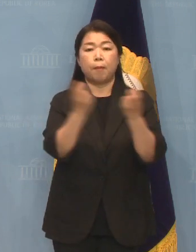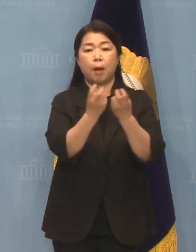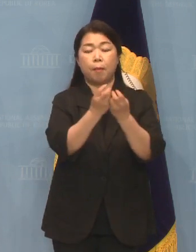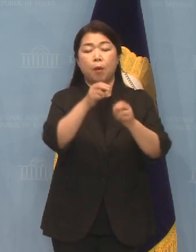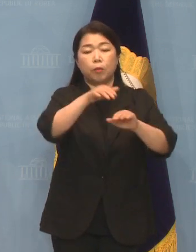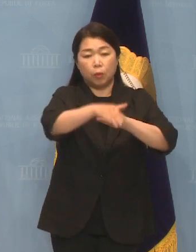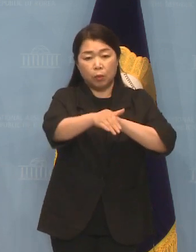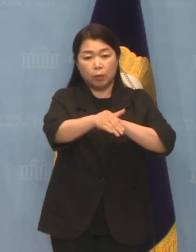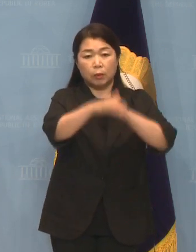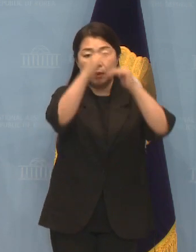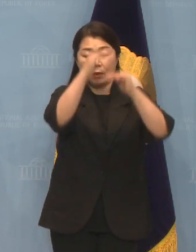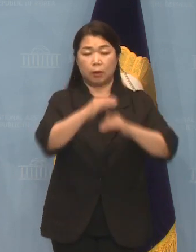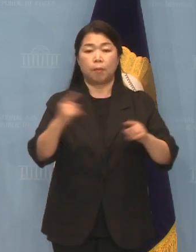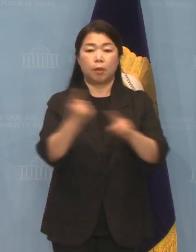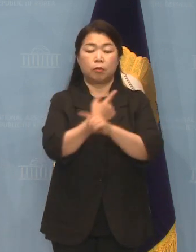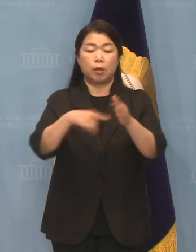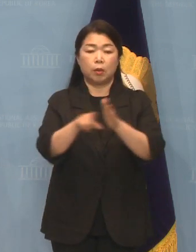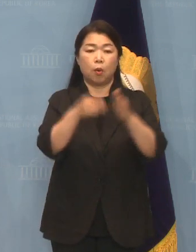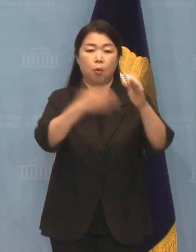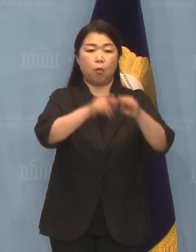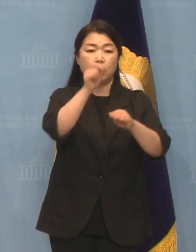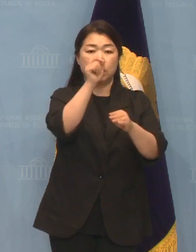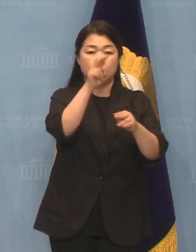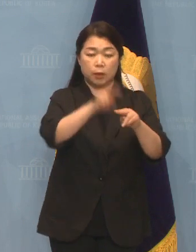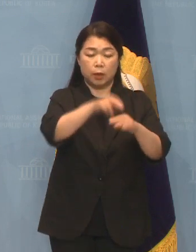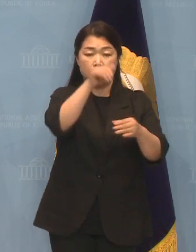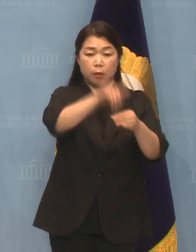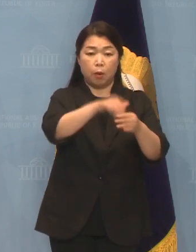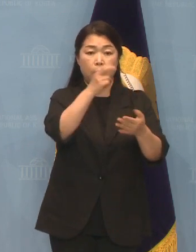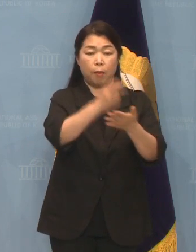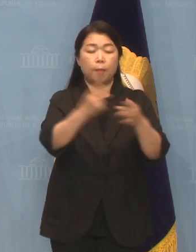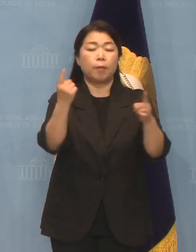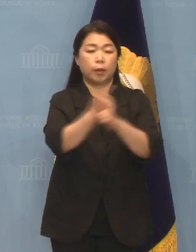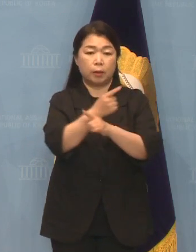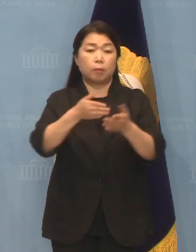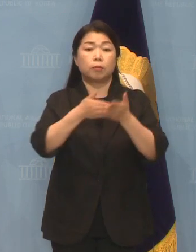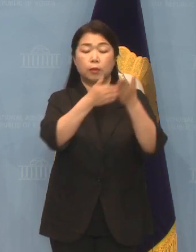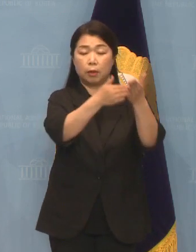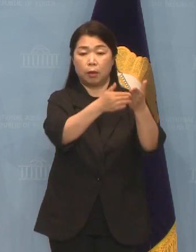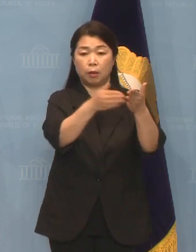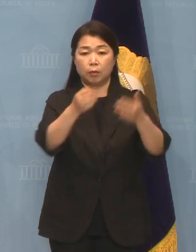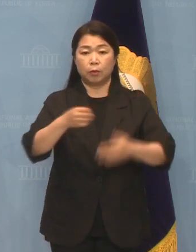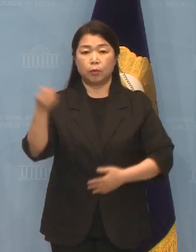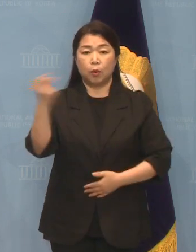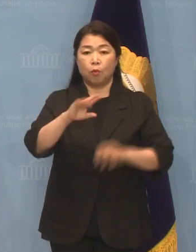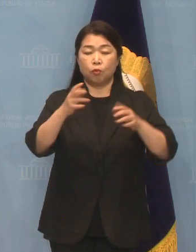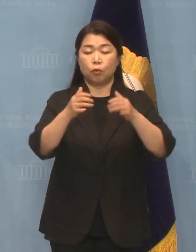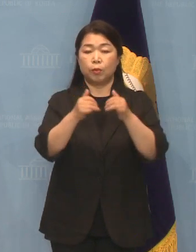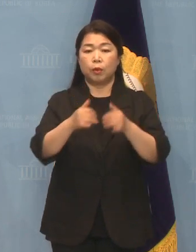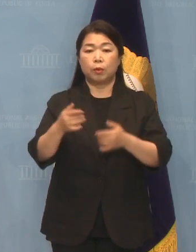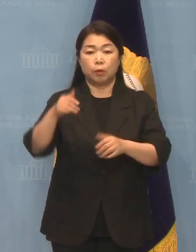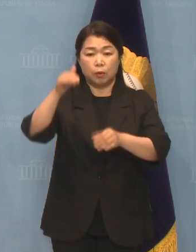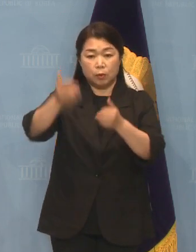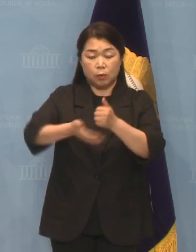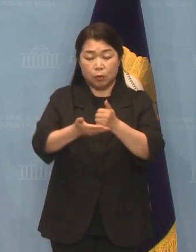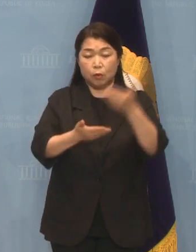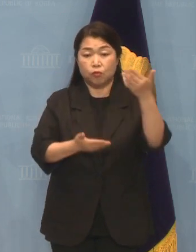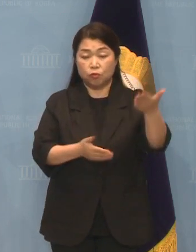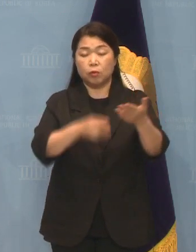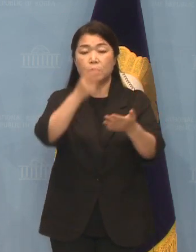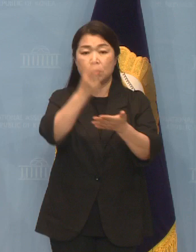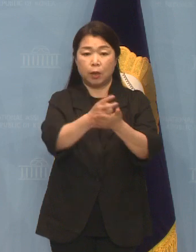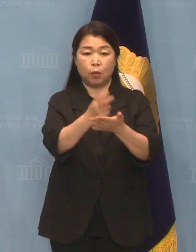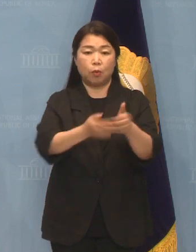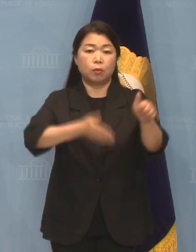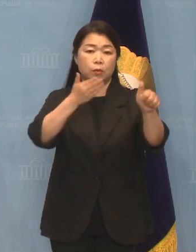절차의 개선을 위해 공직선거법 개정안의 입법을 요청하는 청원, 그리고 국민공천증제